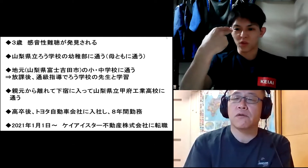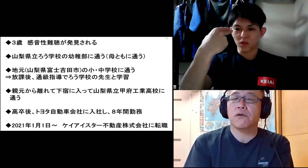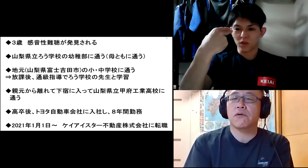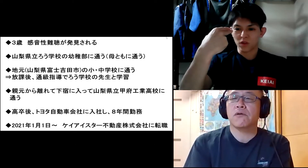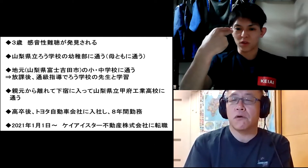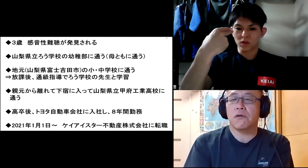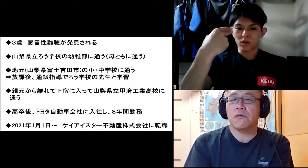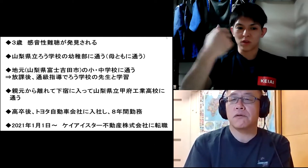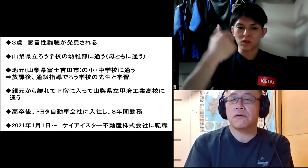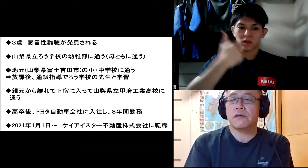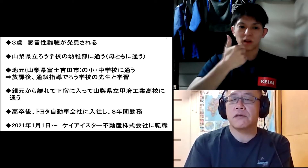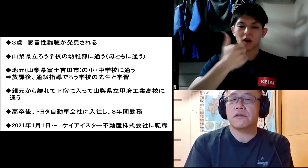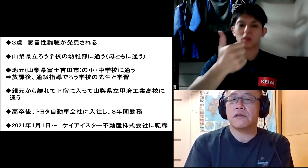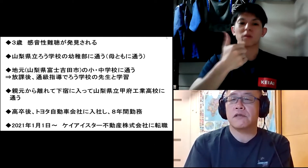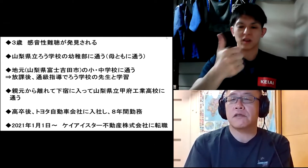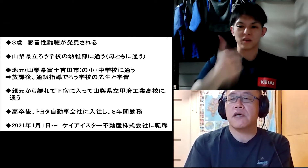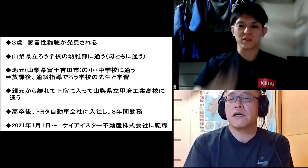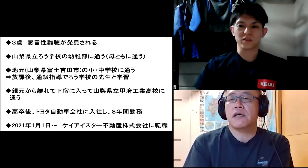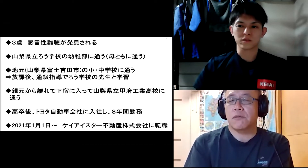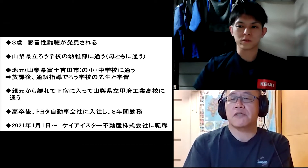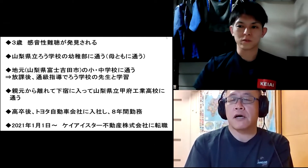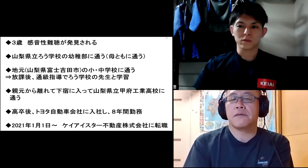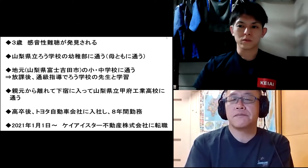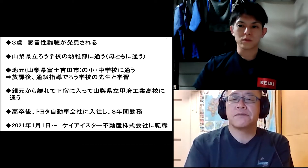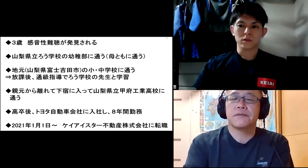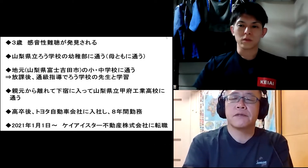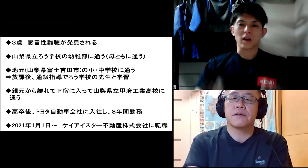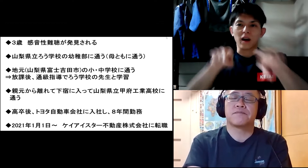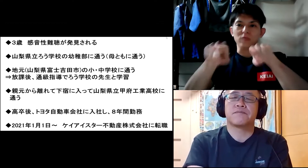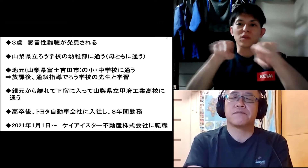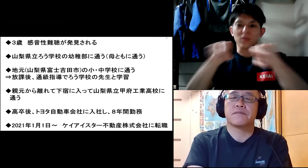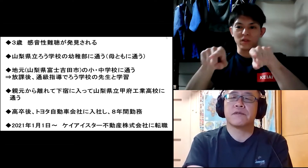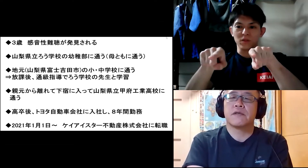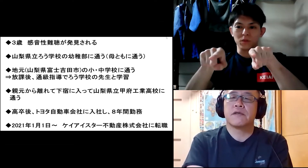甲府工業高校ですね、通いました。